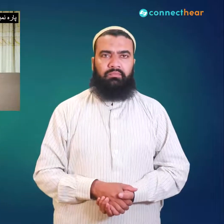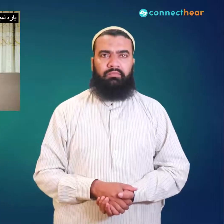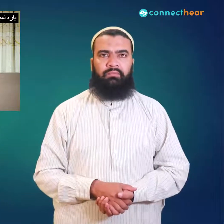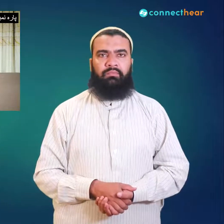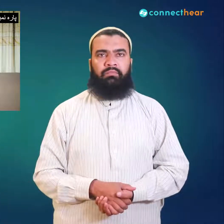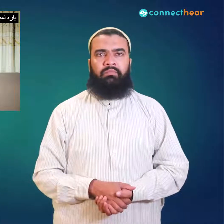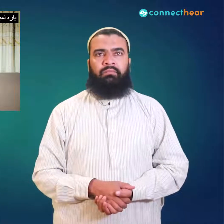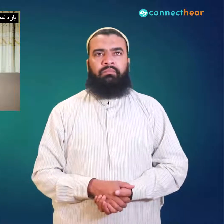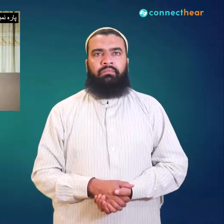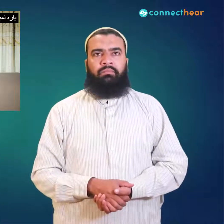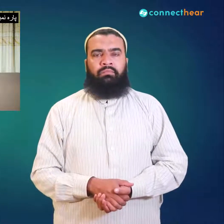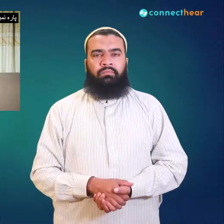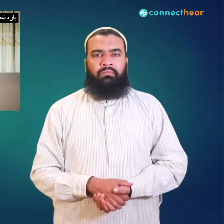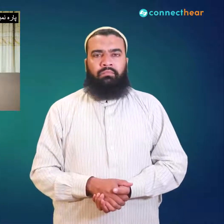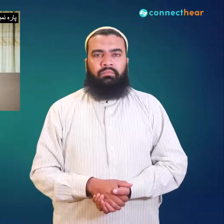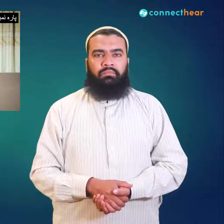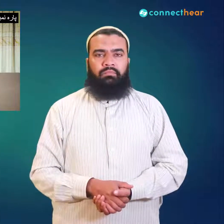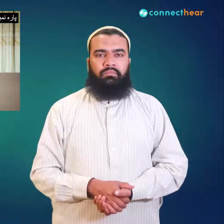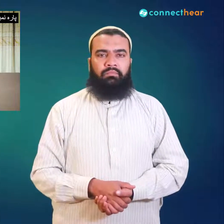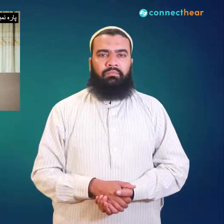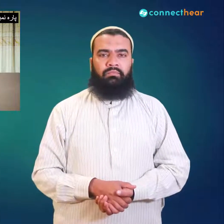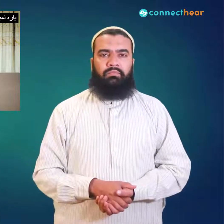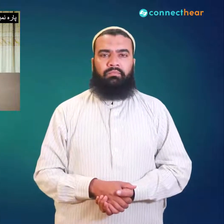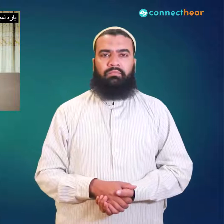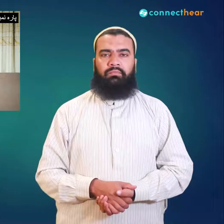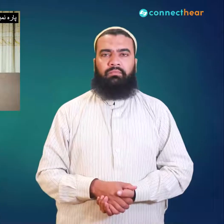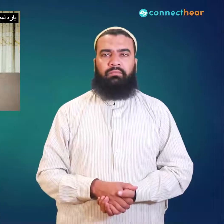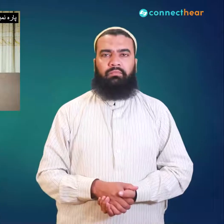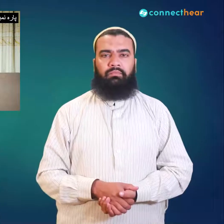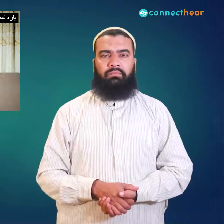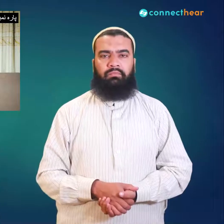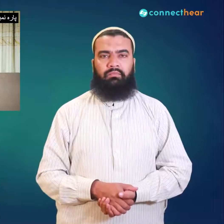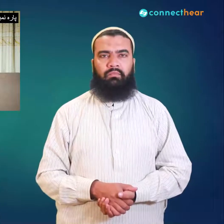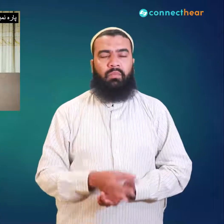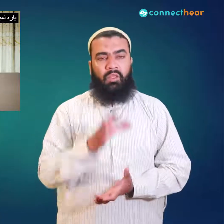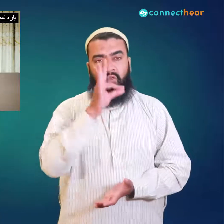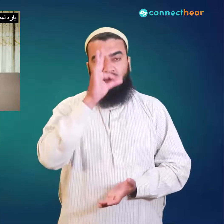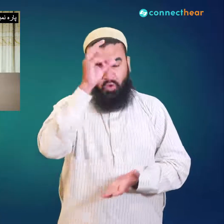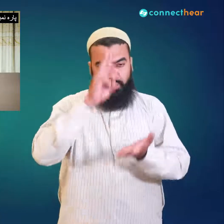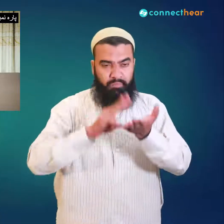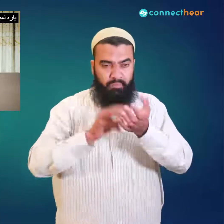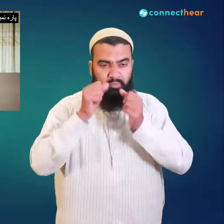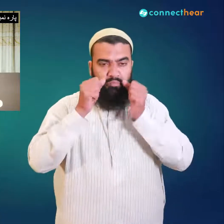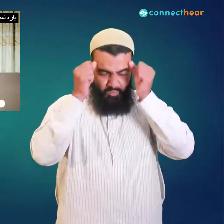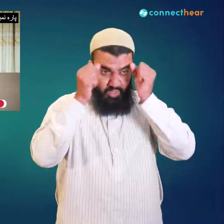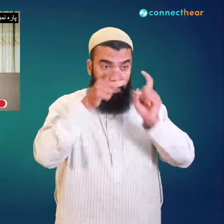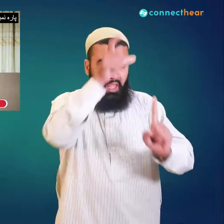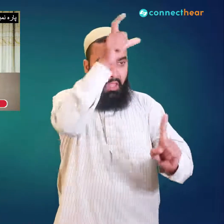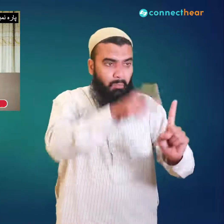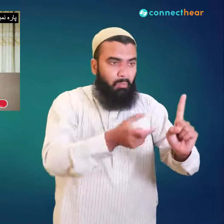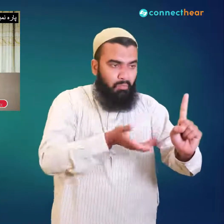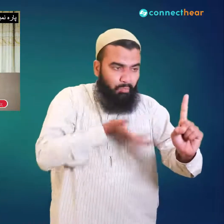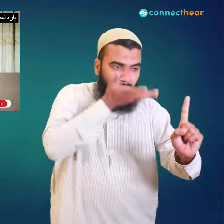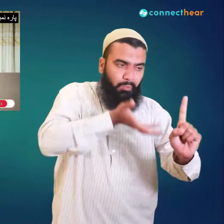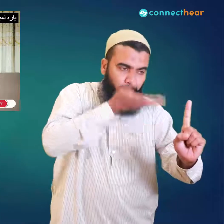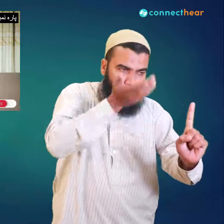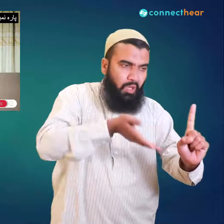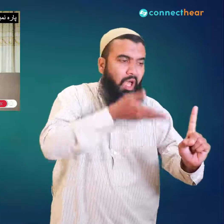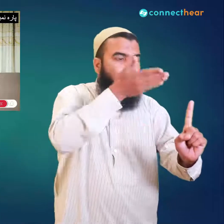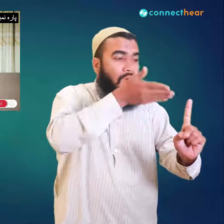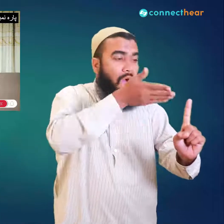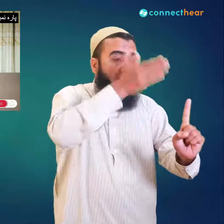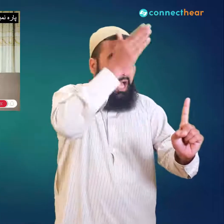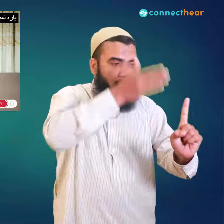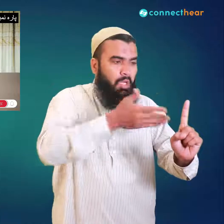128، لقد جاءکم رسول من انفسکم آپ صلی اللہ علیہ وسلم کے لیے فرمایا گیا